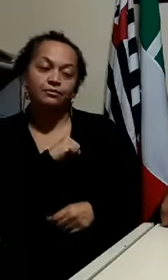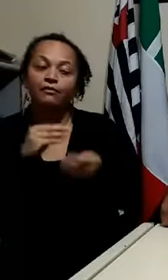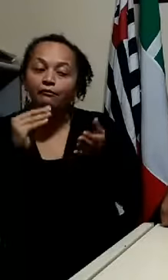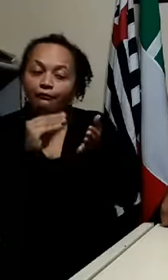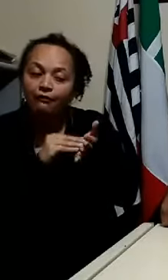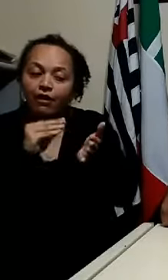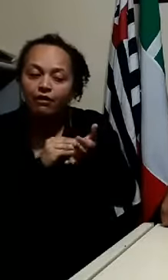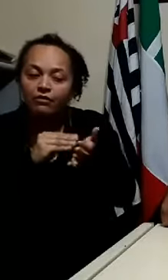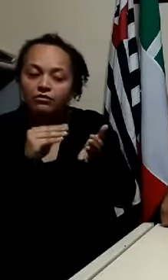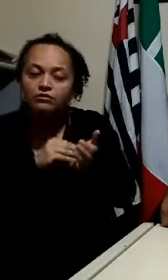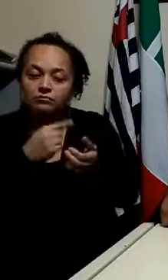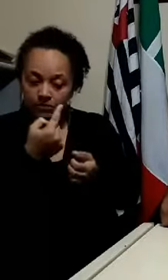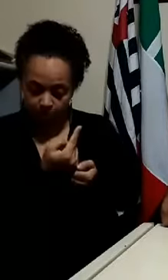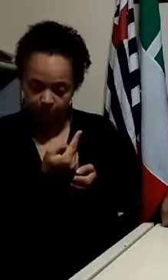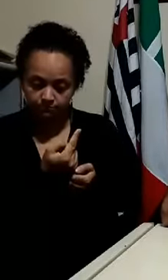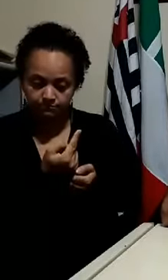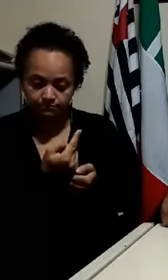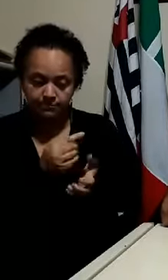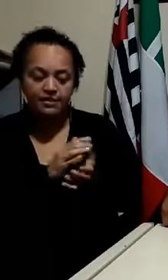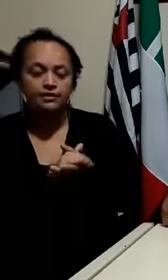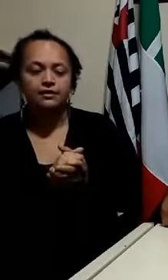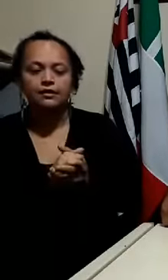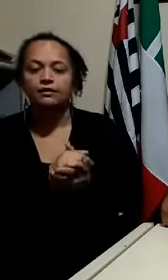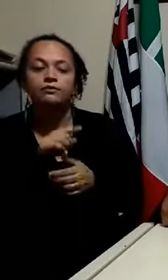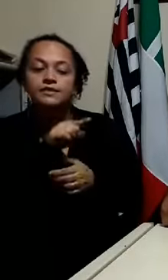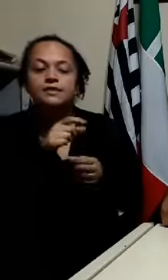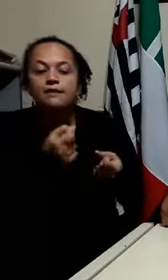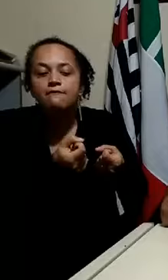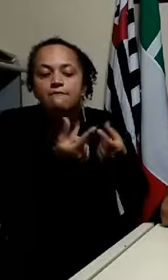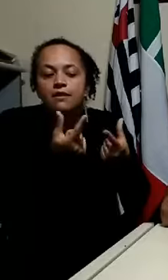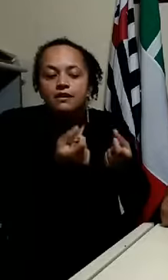coisa. Vai, vende tudo